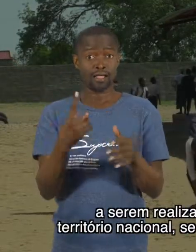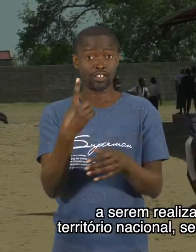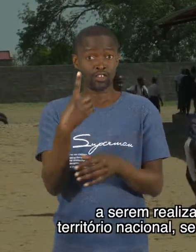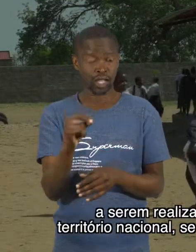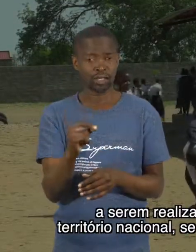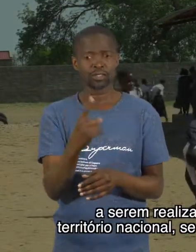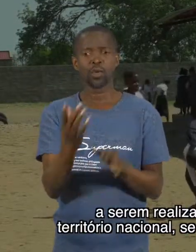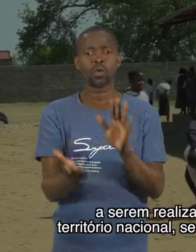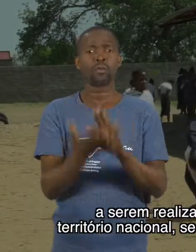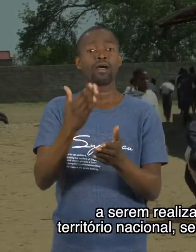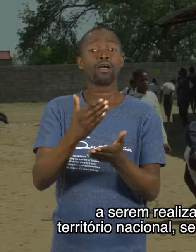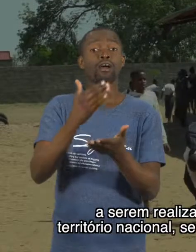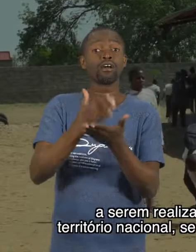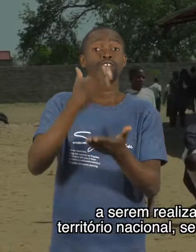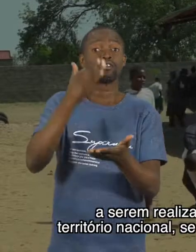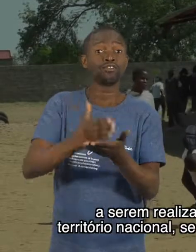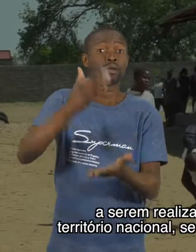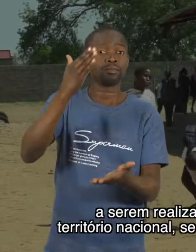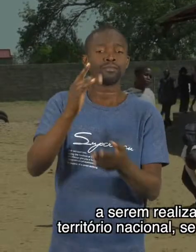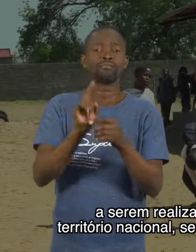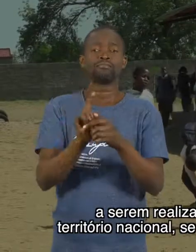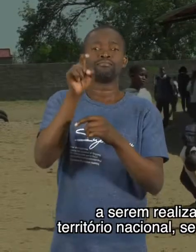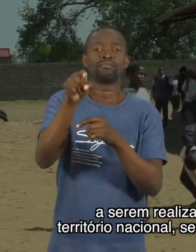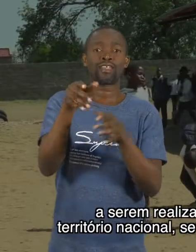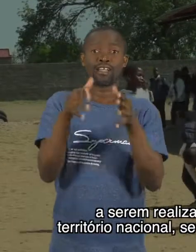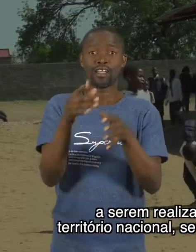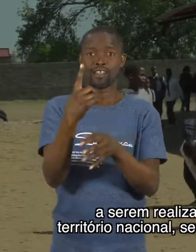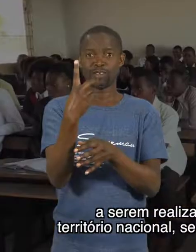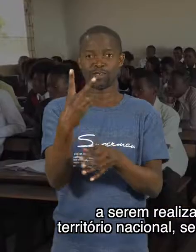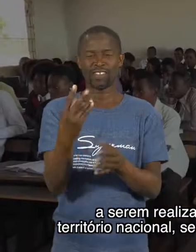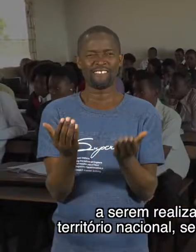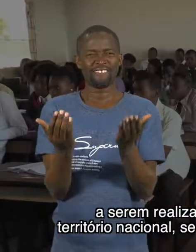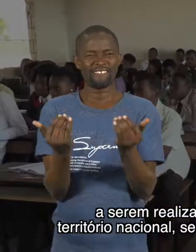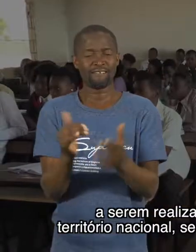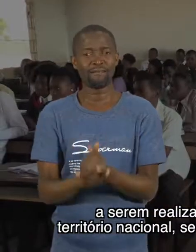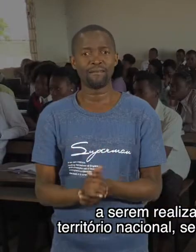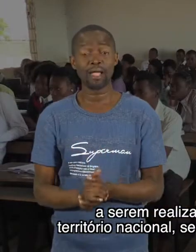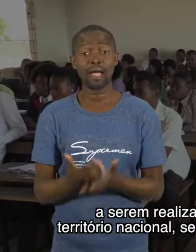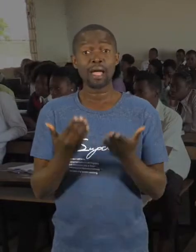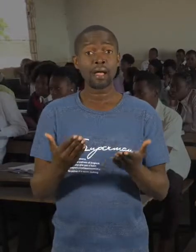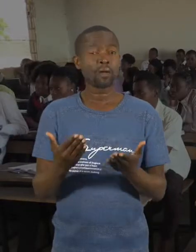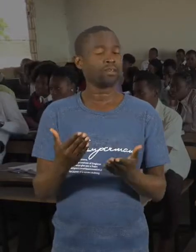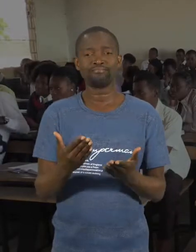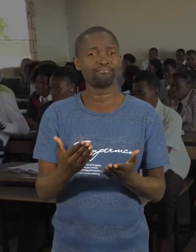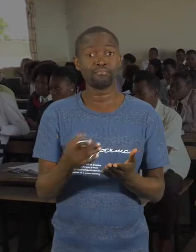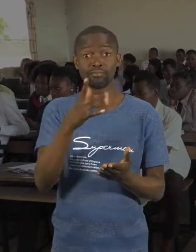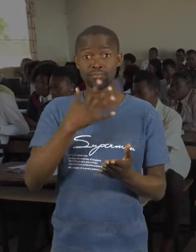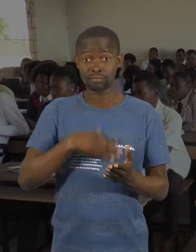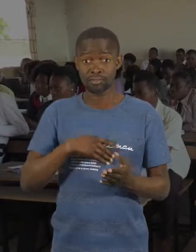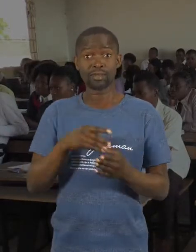agosto próximo em todo o território nacional, se comparado com a cifra do ano passado.